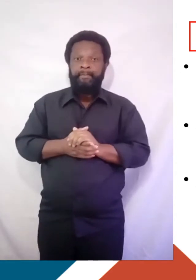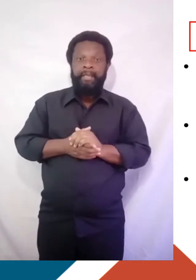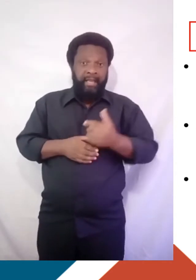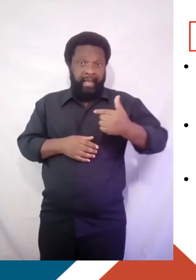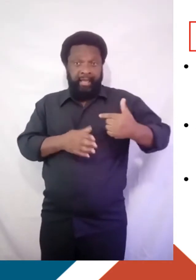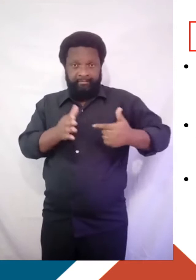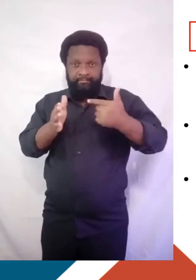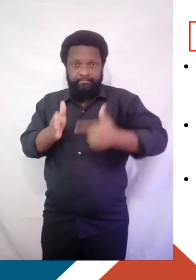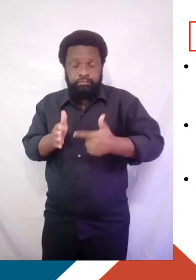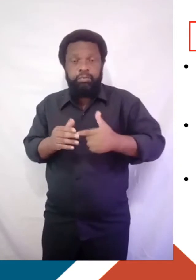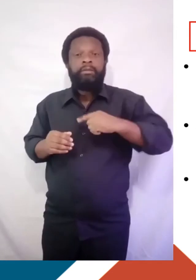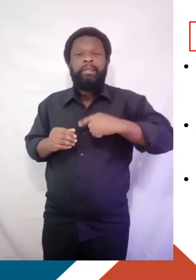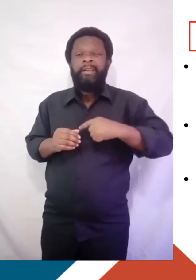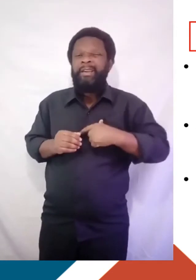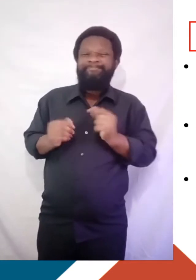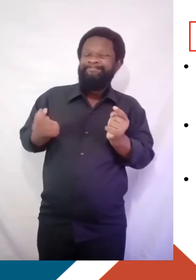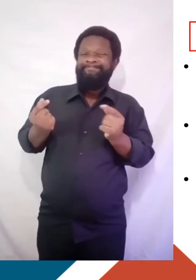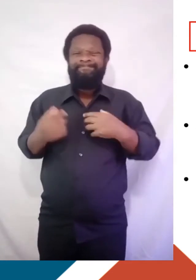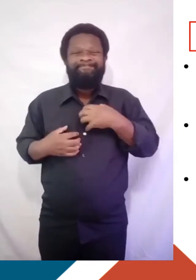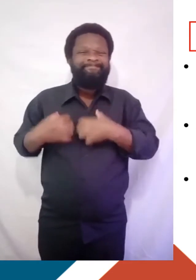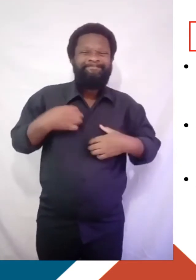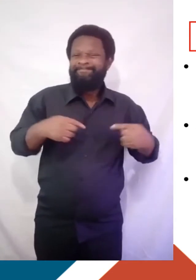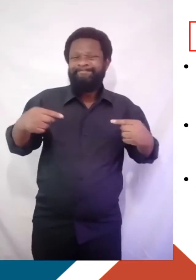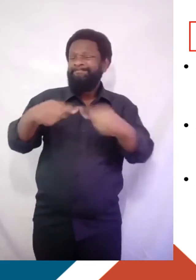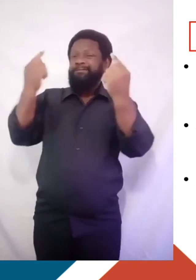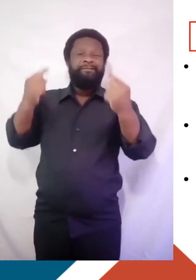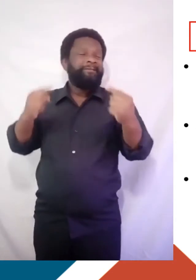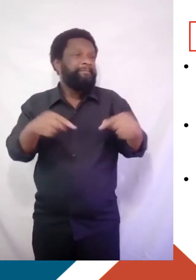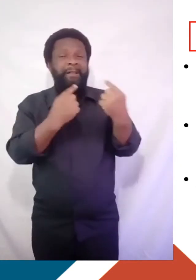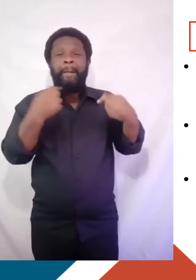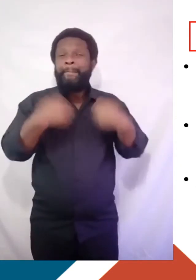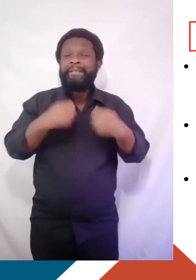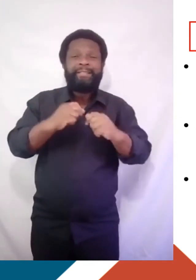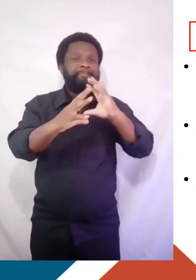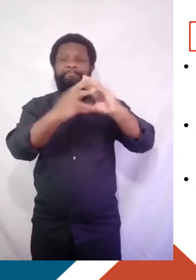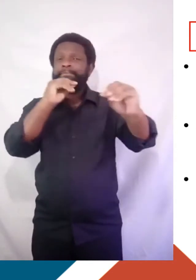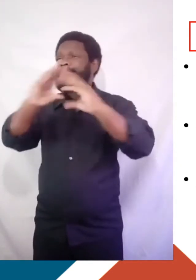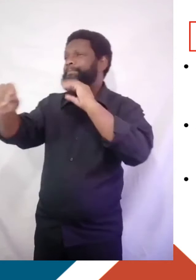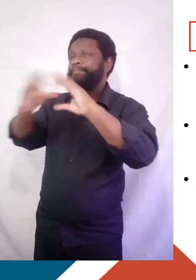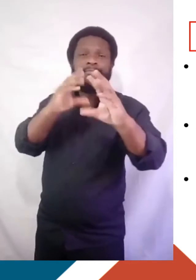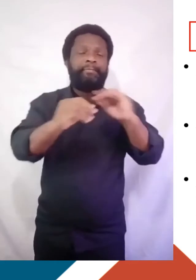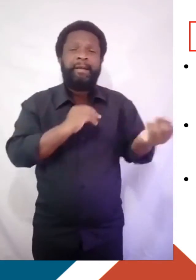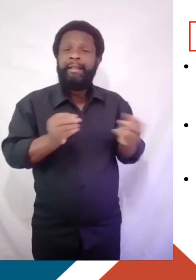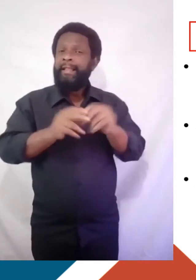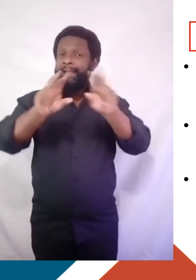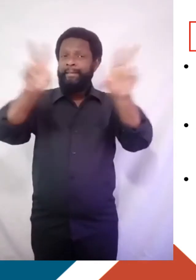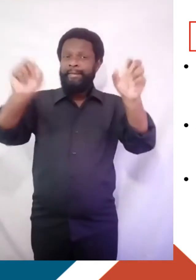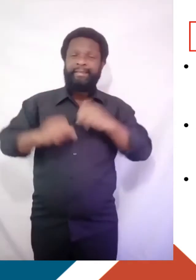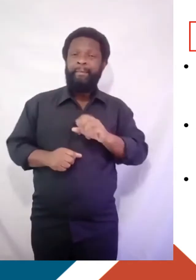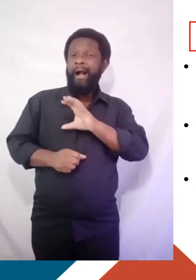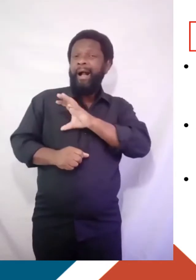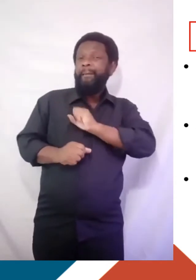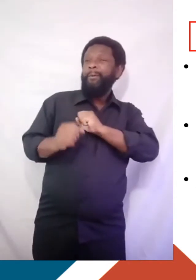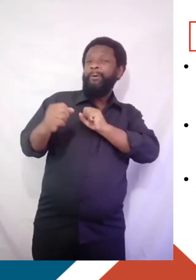é marcada pelo sentimento de inadaptação, pela necessidade do escapismo e possui temáticas como